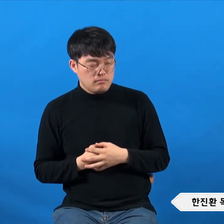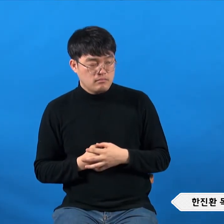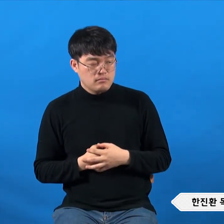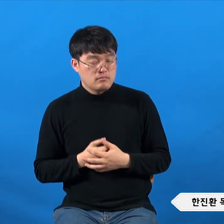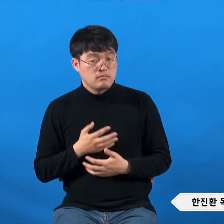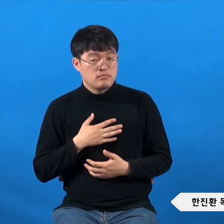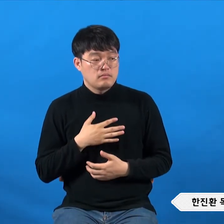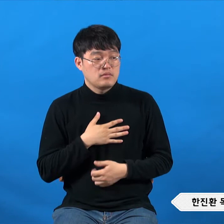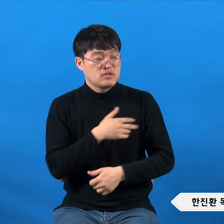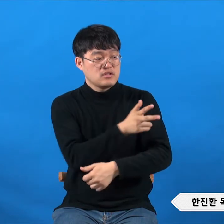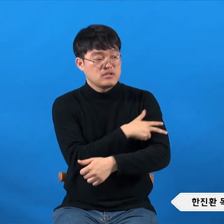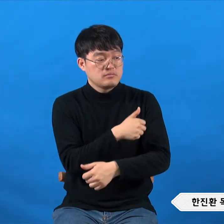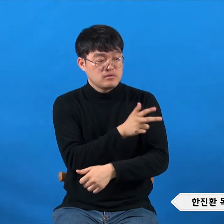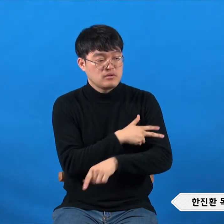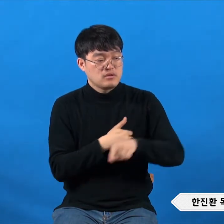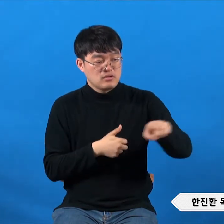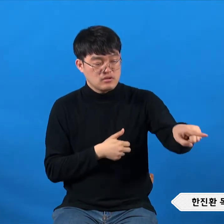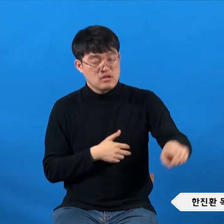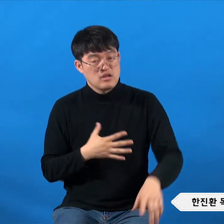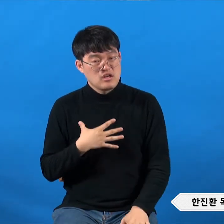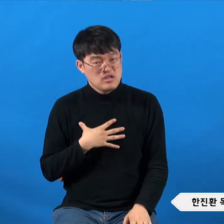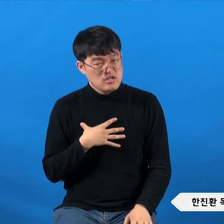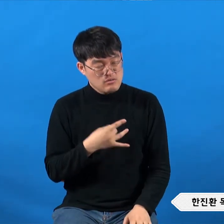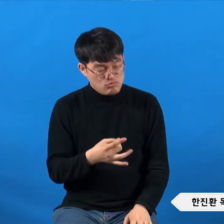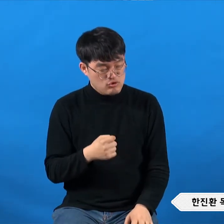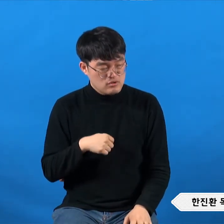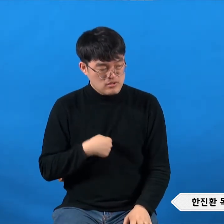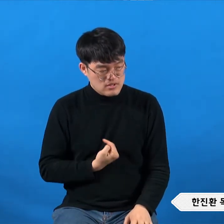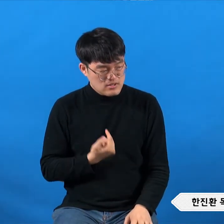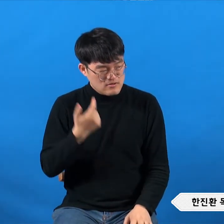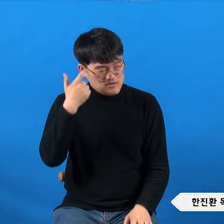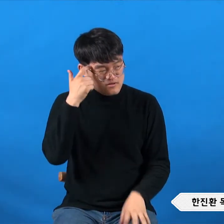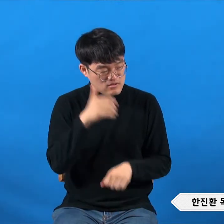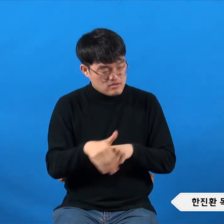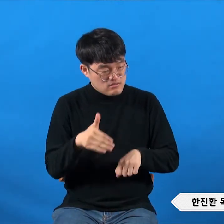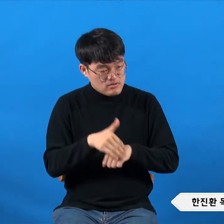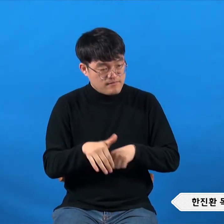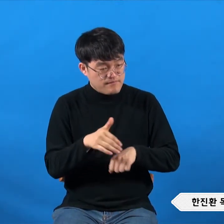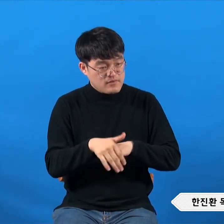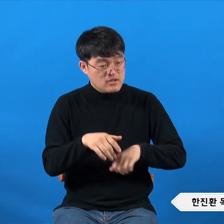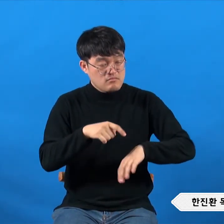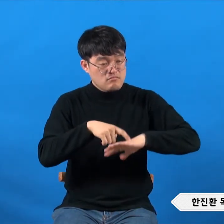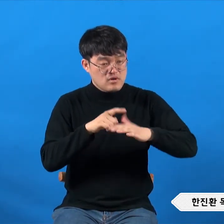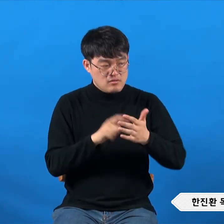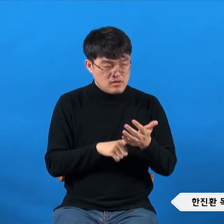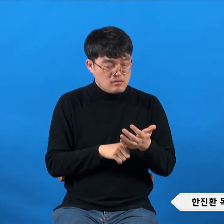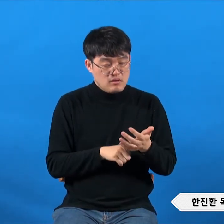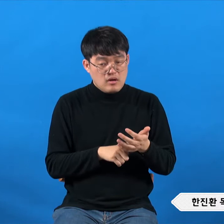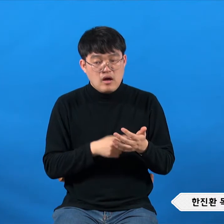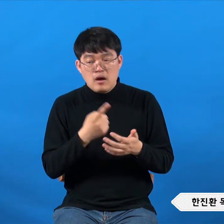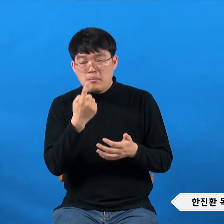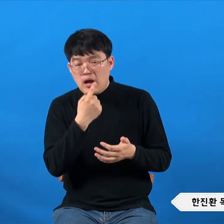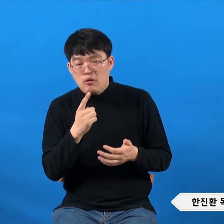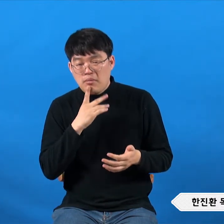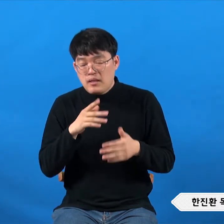저는 그 집사라는 분이 고의적으로 아주 계획적으로 마음은